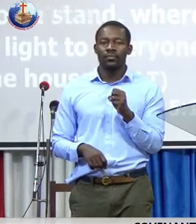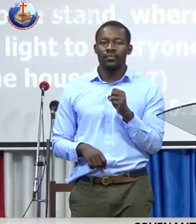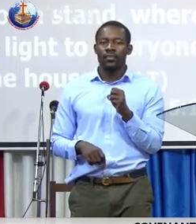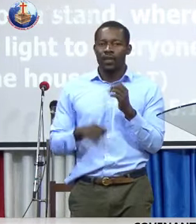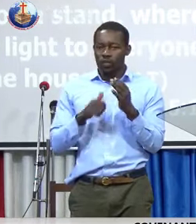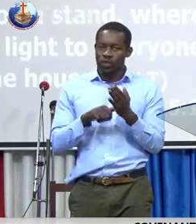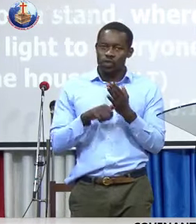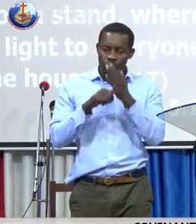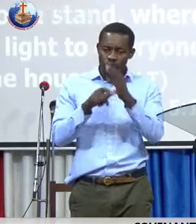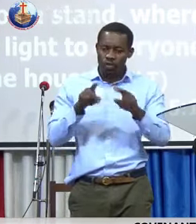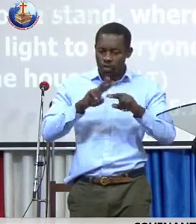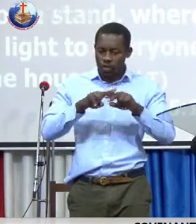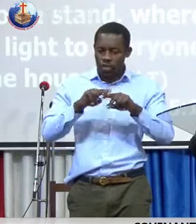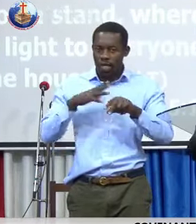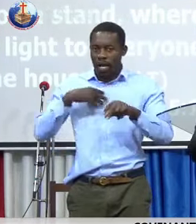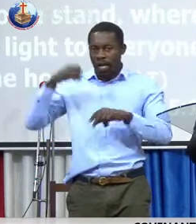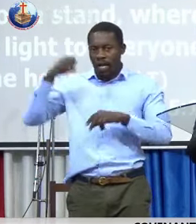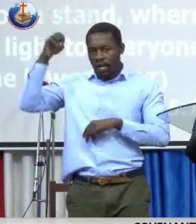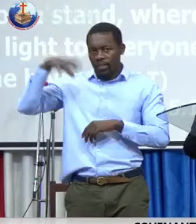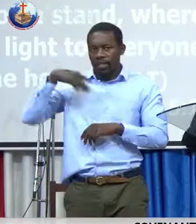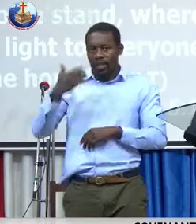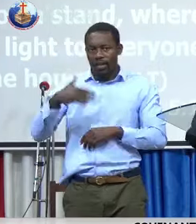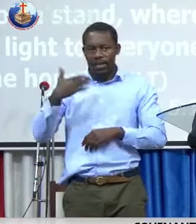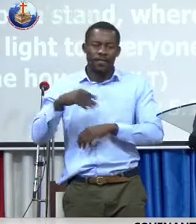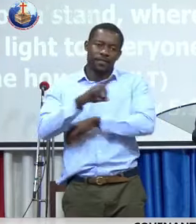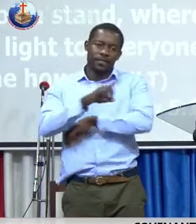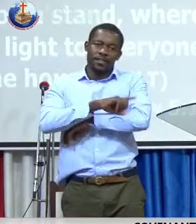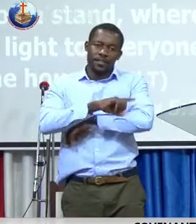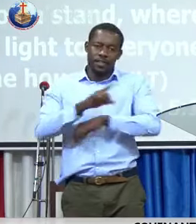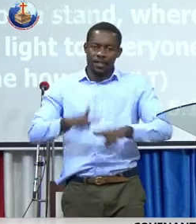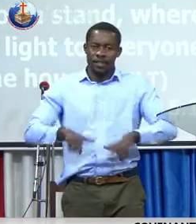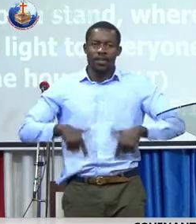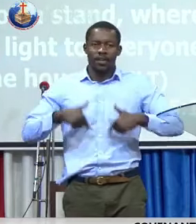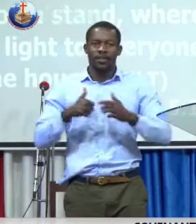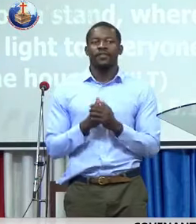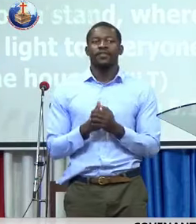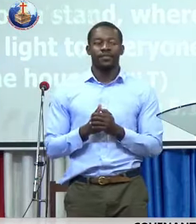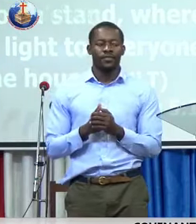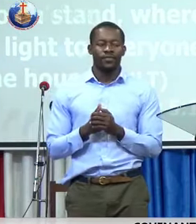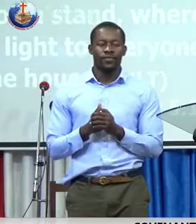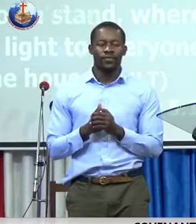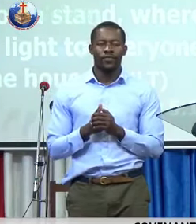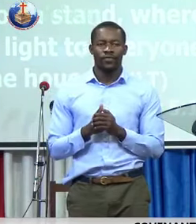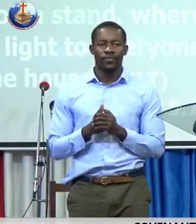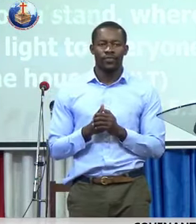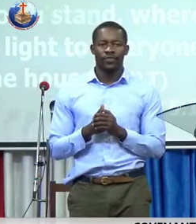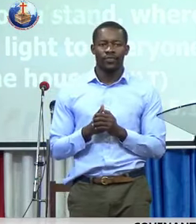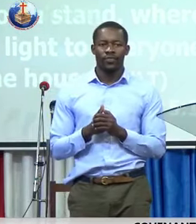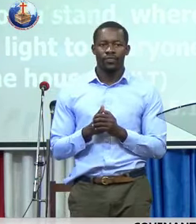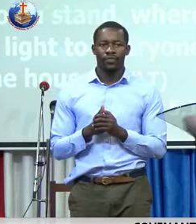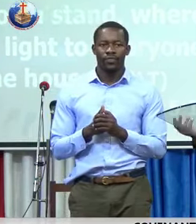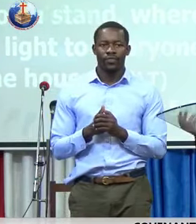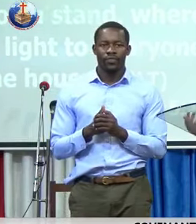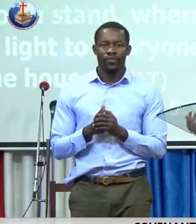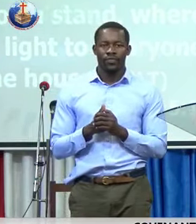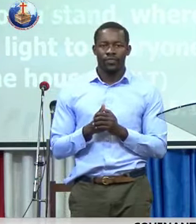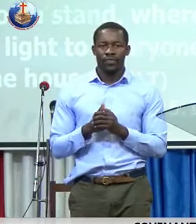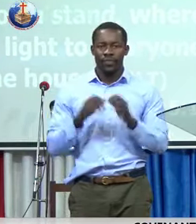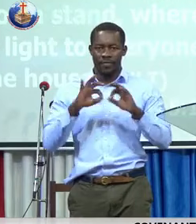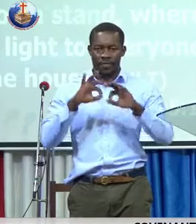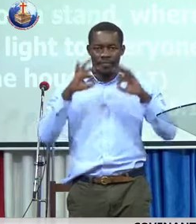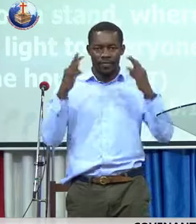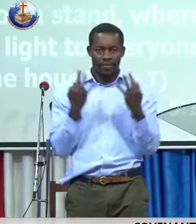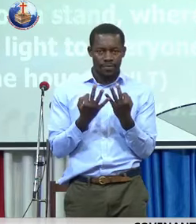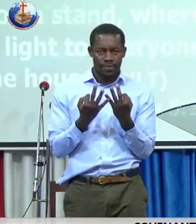our light in our everyday lives. Kutekeleza hali yetu ya chumvi na hali yetu ya nuru katika kila siku ya maisha yetu. In our families.